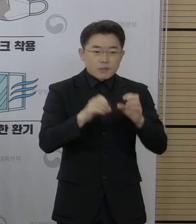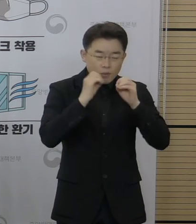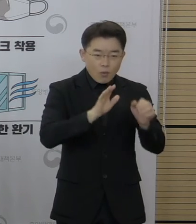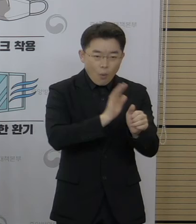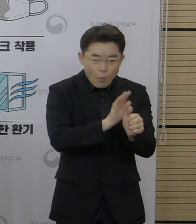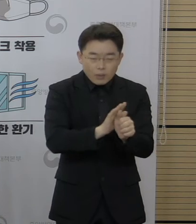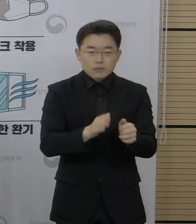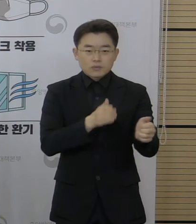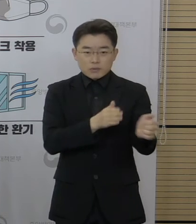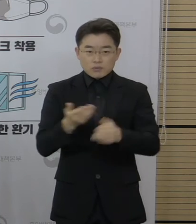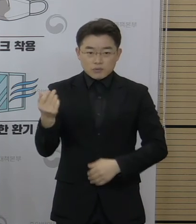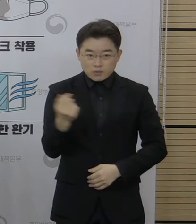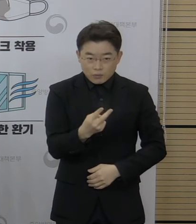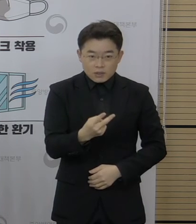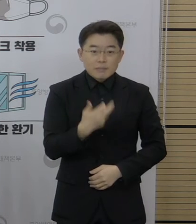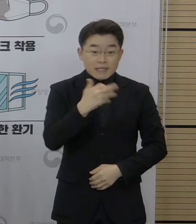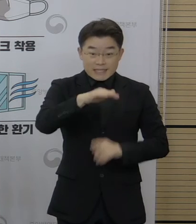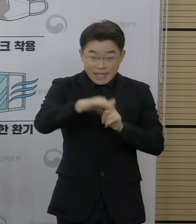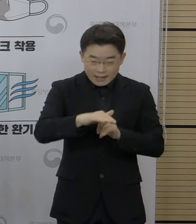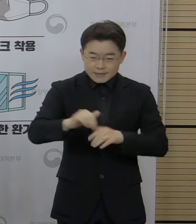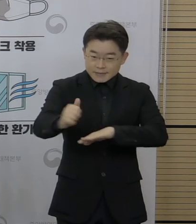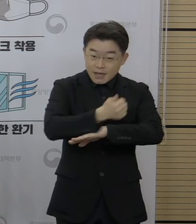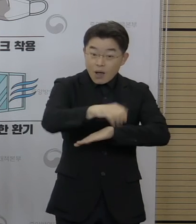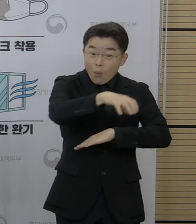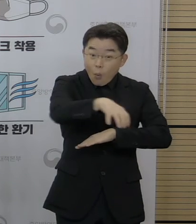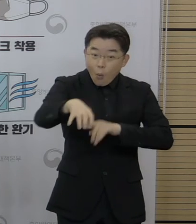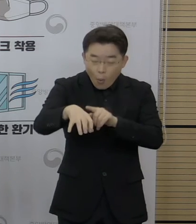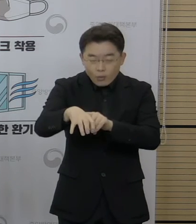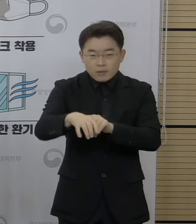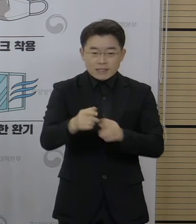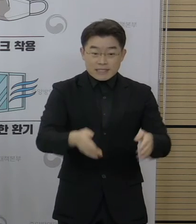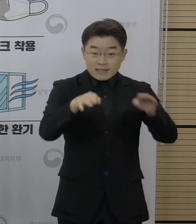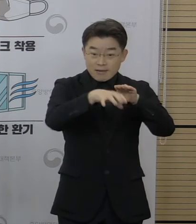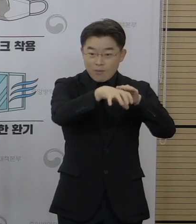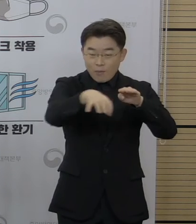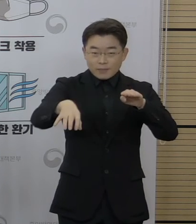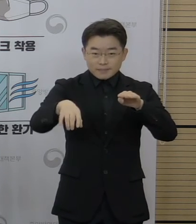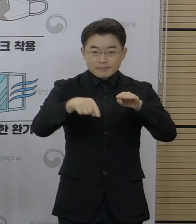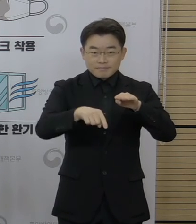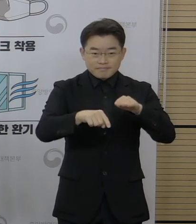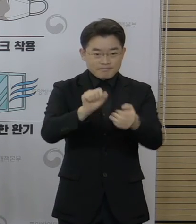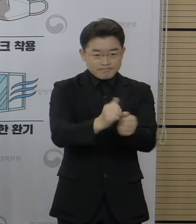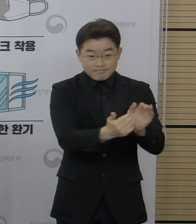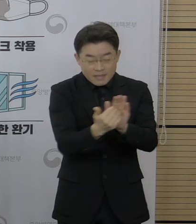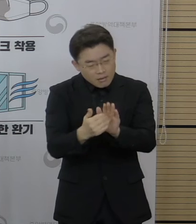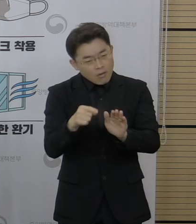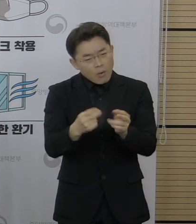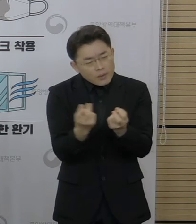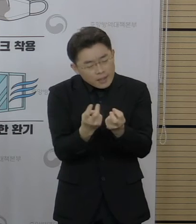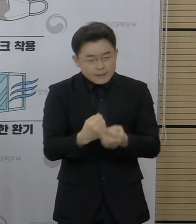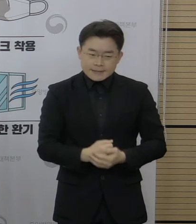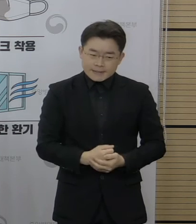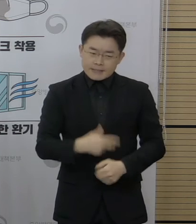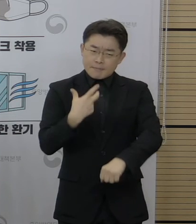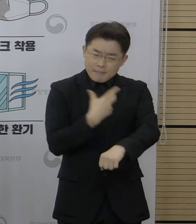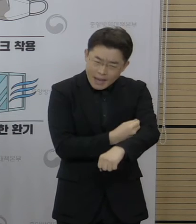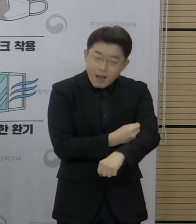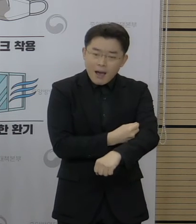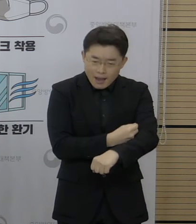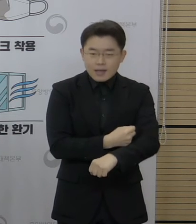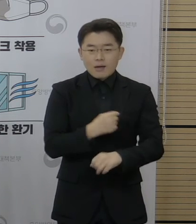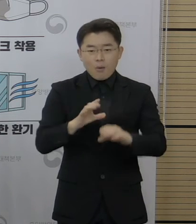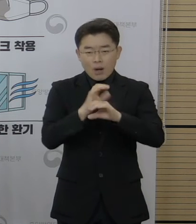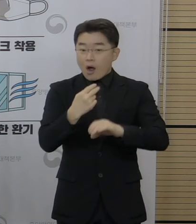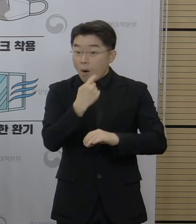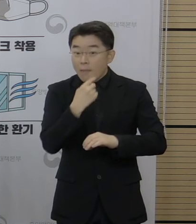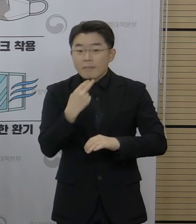이하의 아동 청소년들이 주로 이용하는 다중 이용 시설에 대한 당 역 패스 적용 확대 등을 계속 검토하고